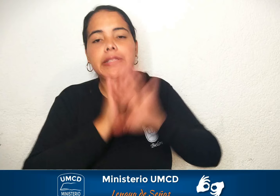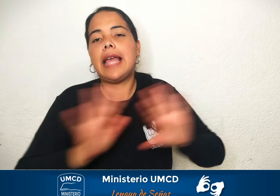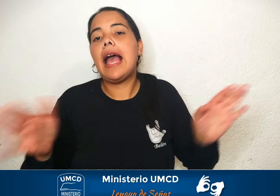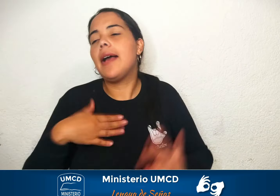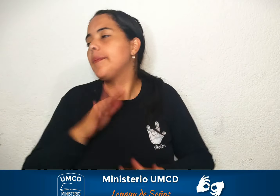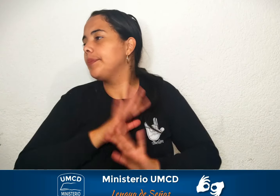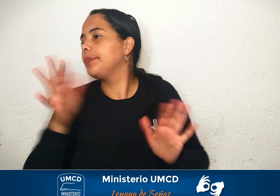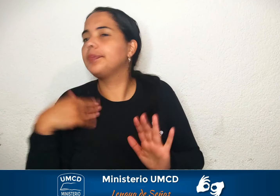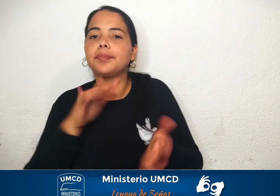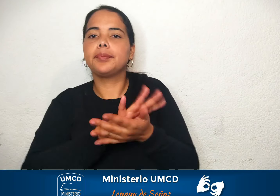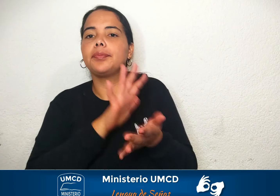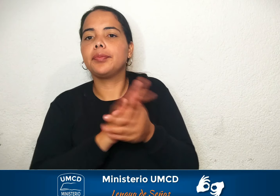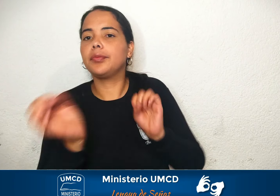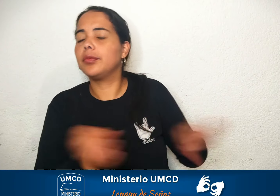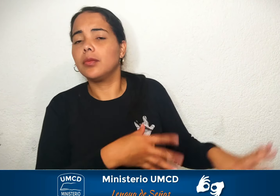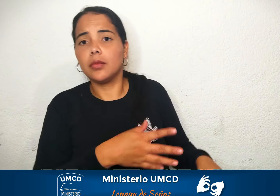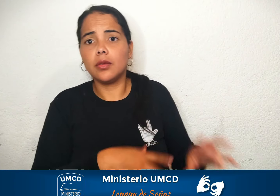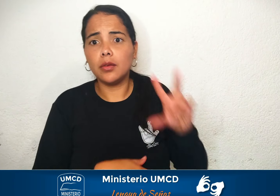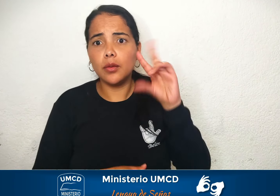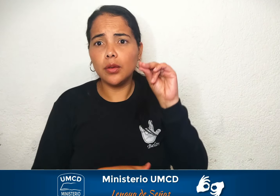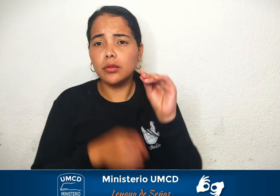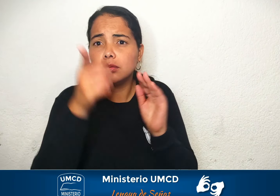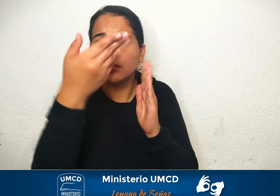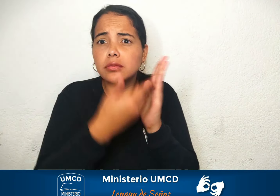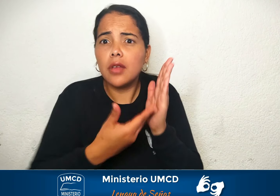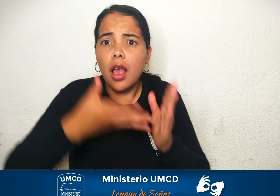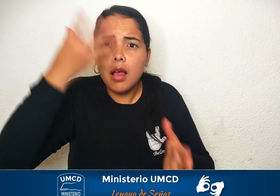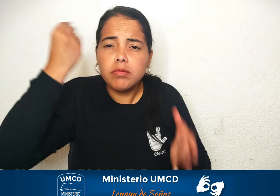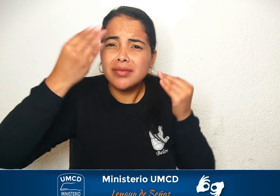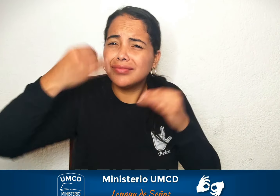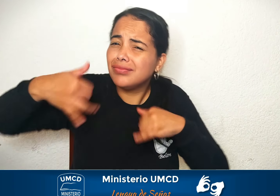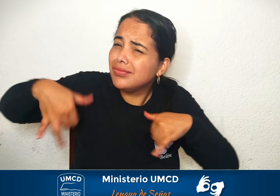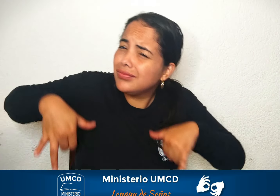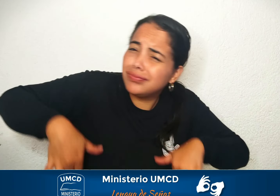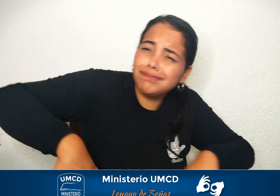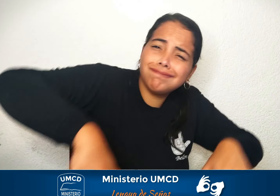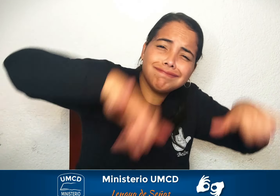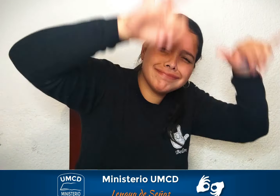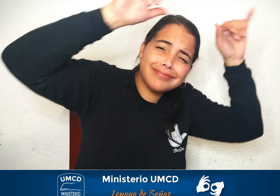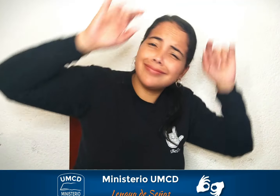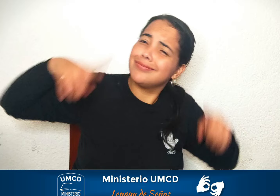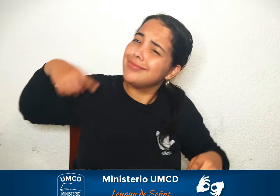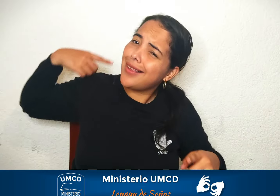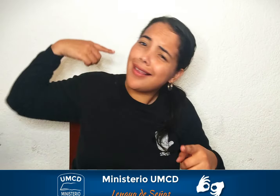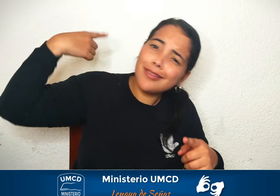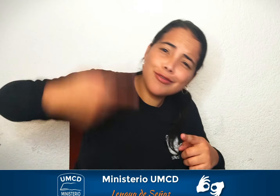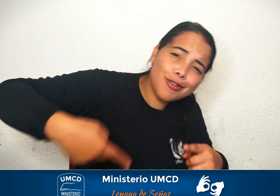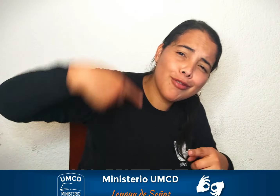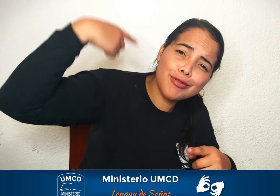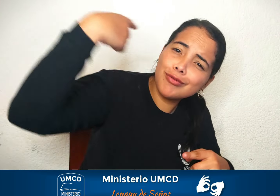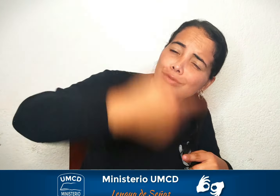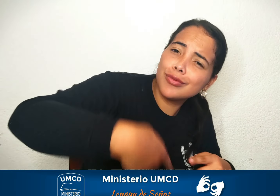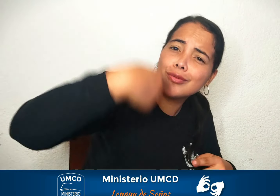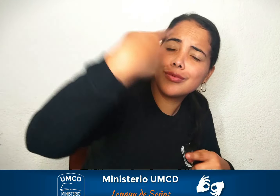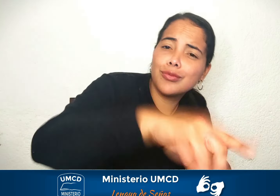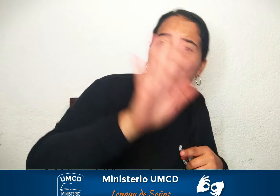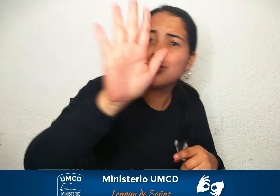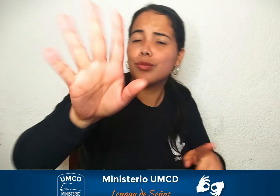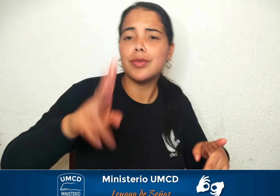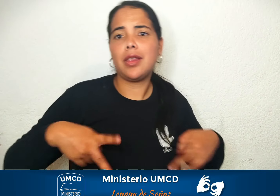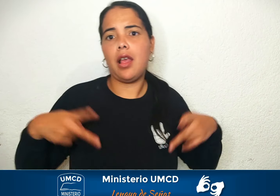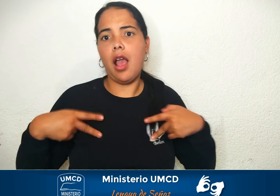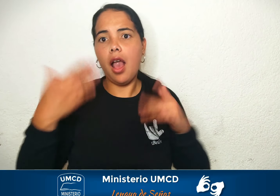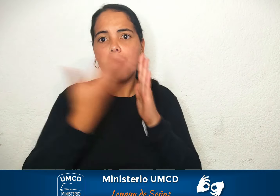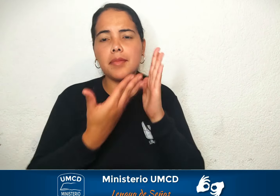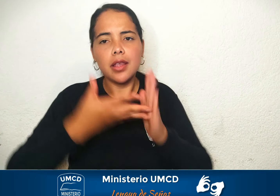el carácter del creyente la imagen de Cristo. Ese proceso es constante en la medida en la que